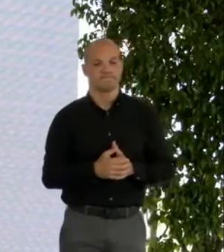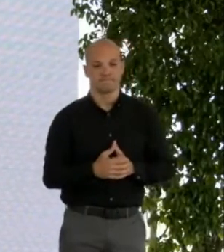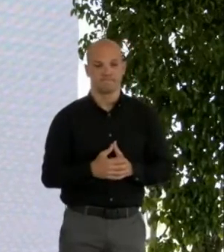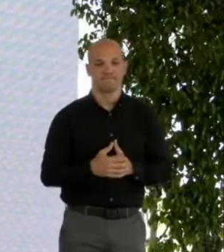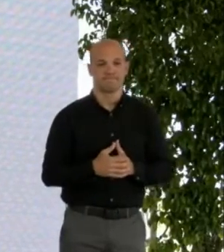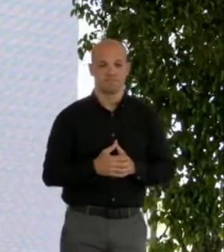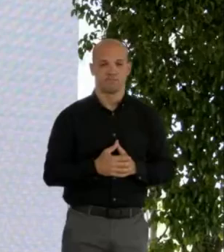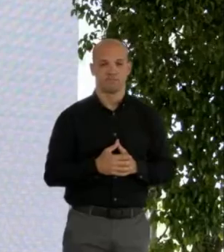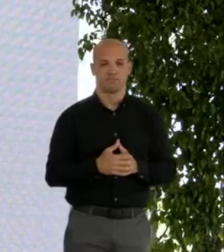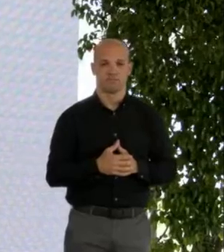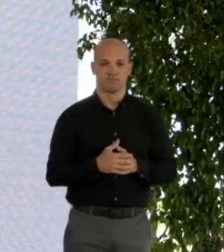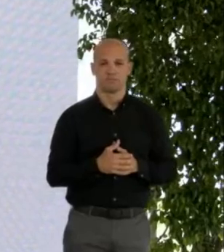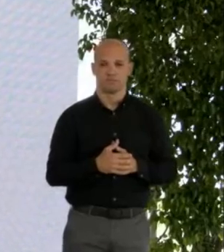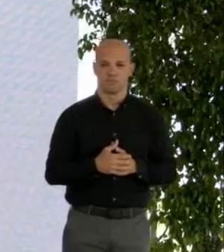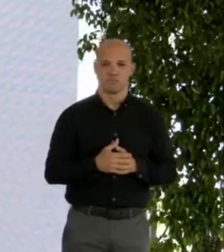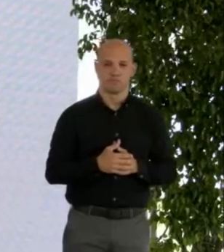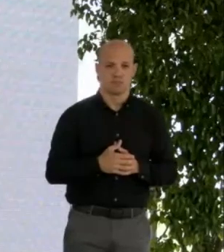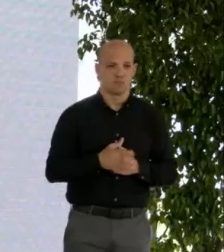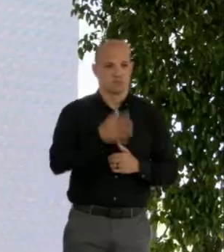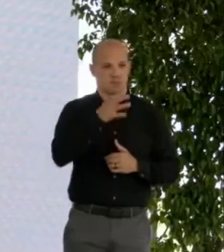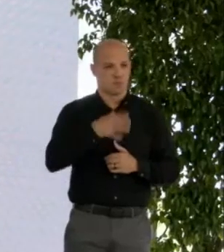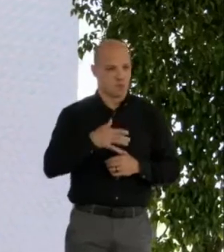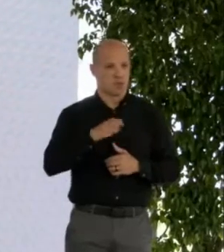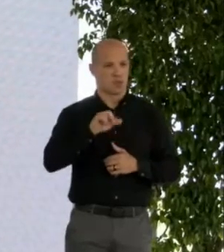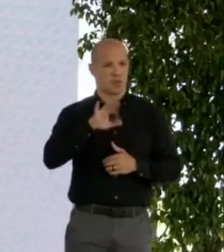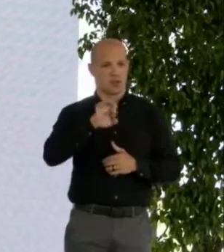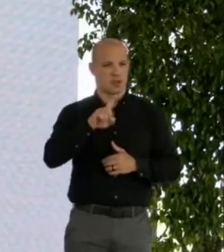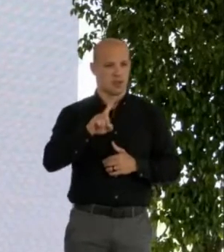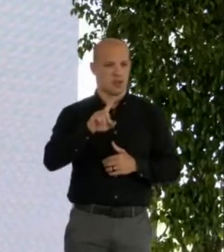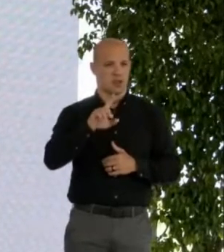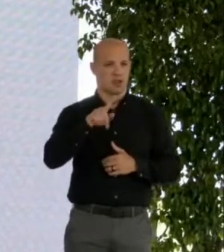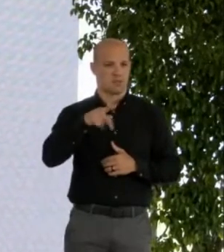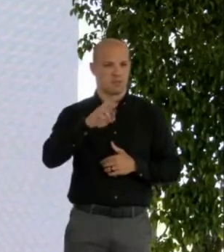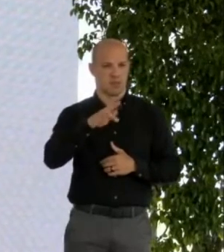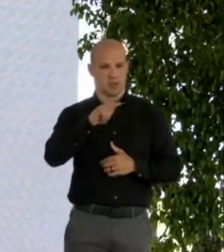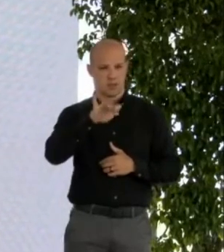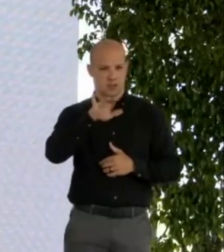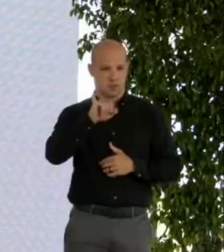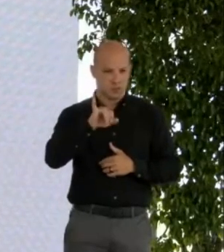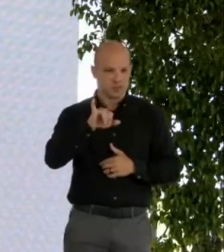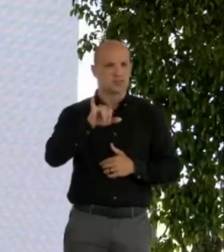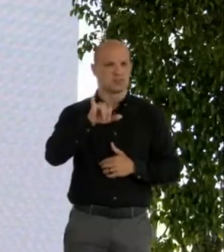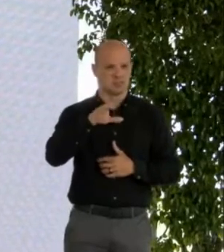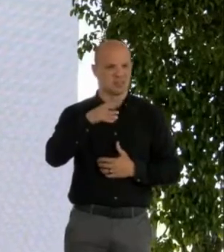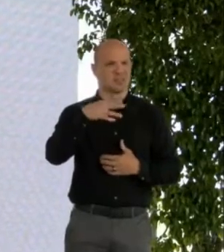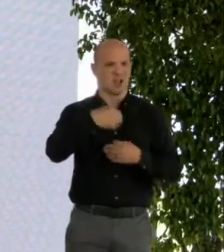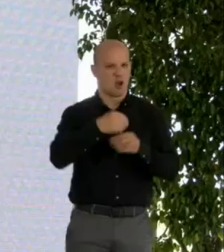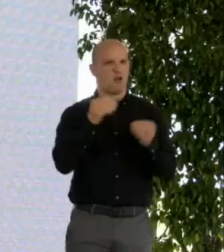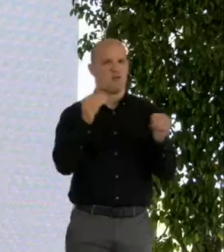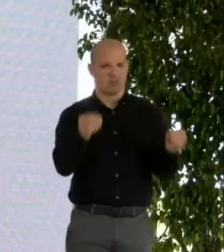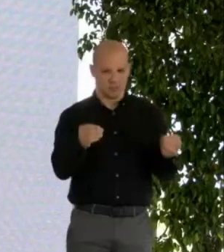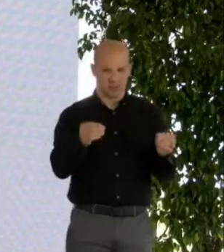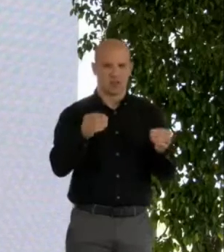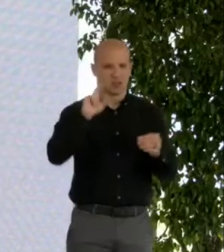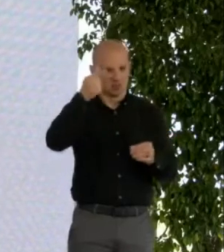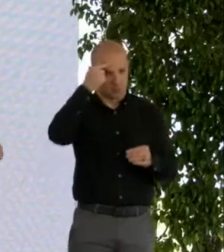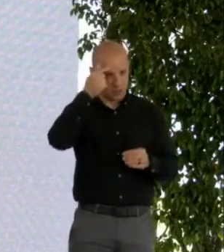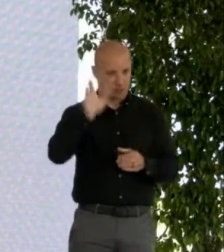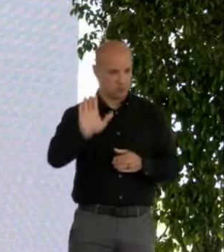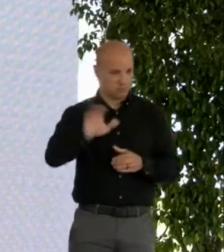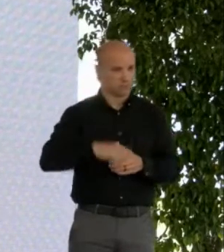Tenemos a la señora Caridad Pierluisi, directora ejecutiva de la Oficina del Gobernador.